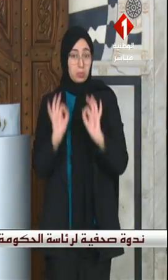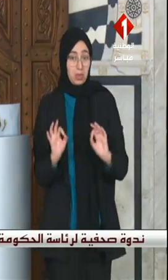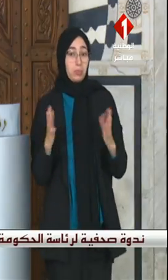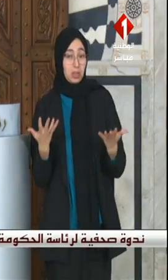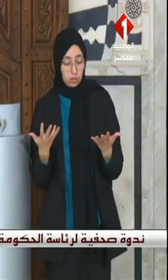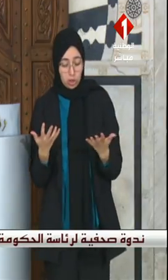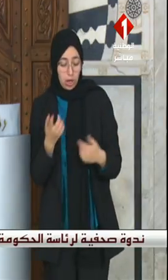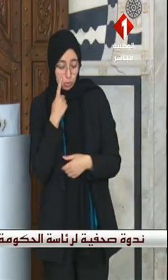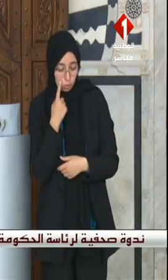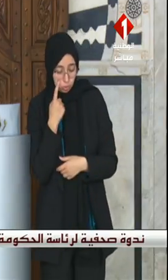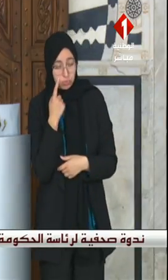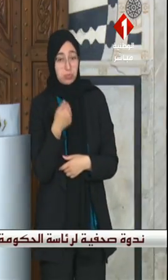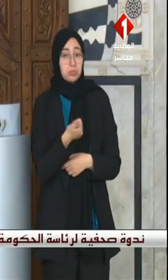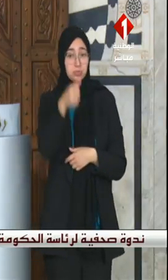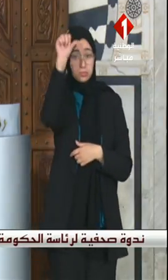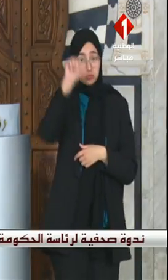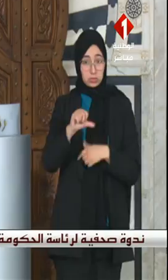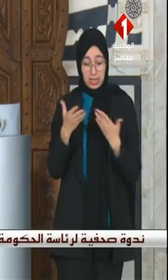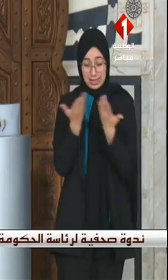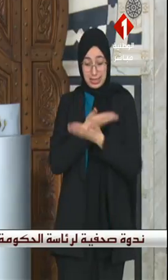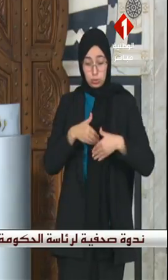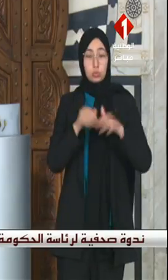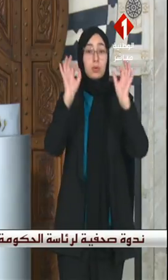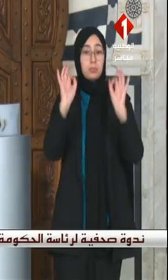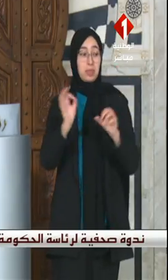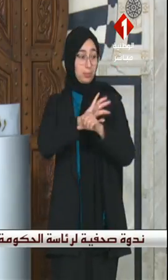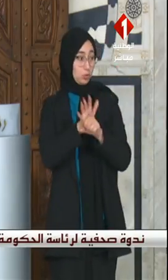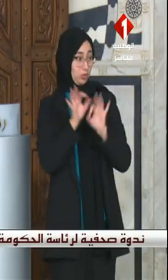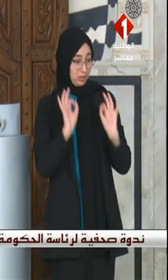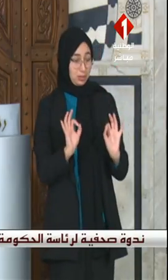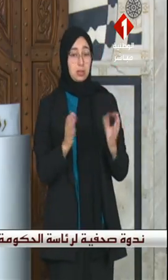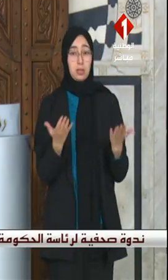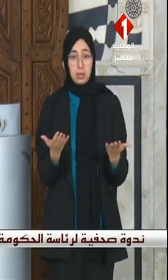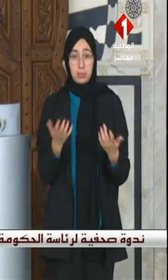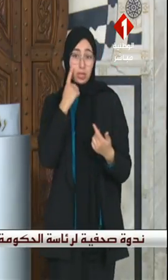ونشوفوا الوضع الوبائي اللي قاعدين معناتها